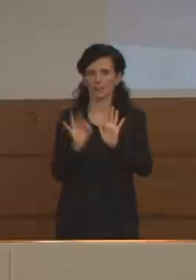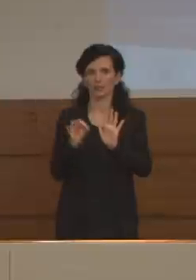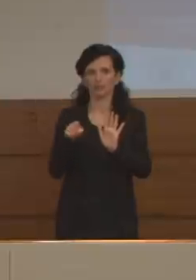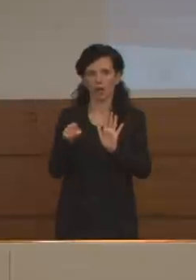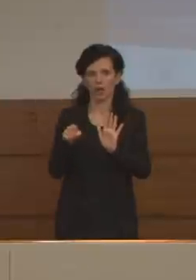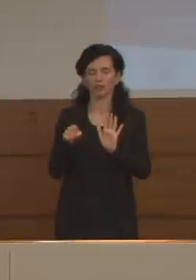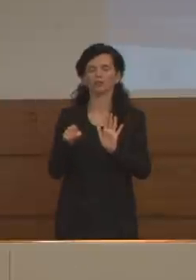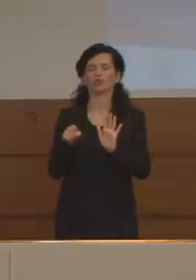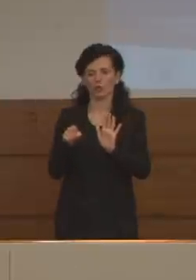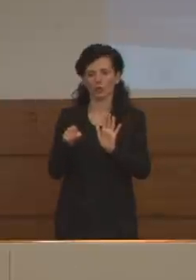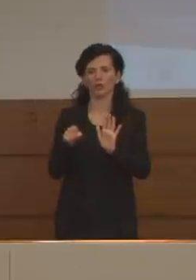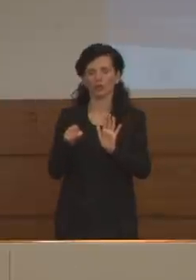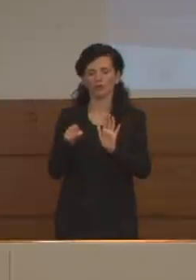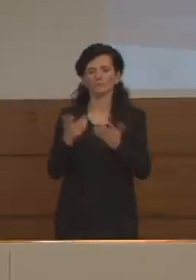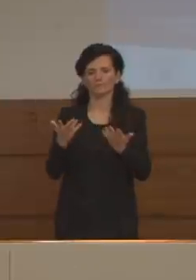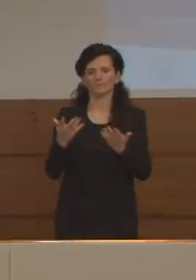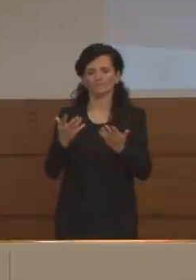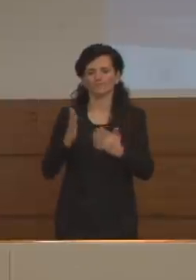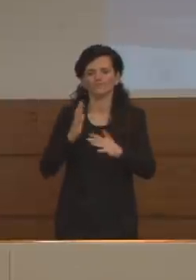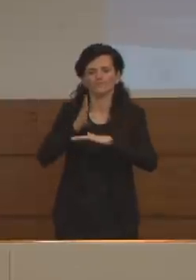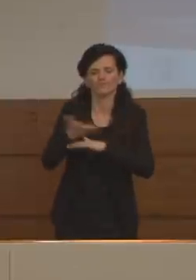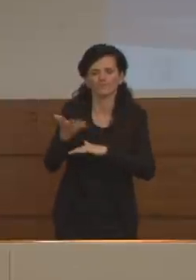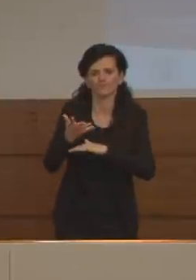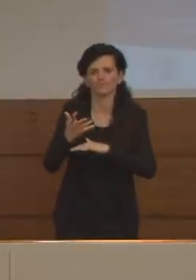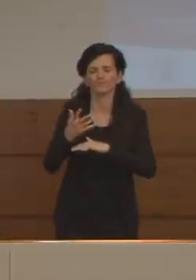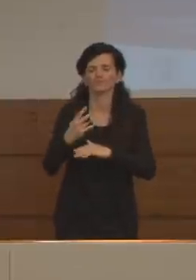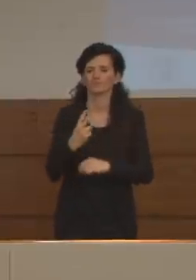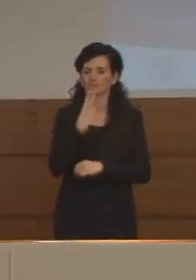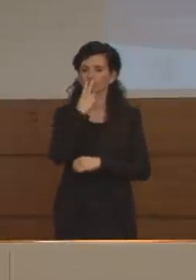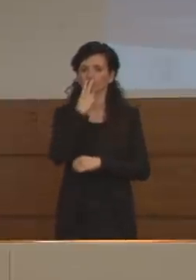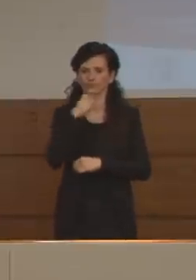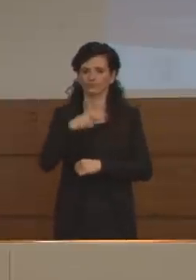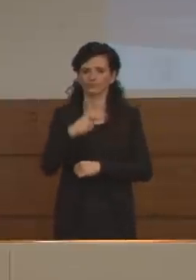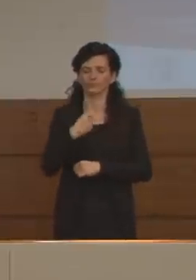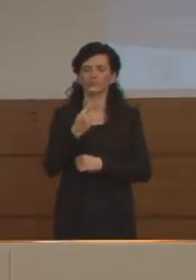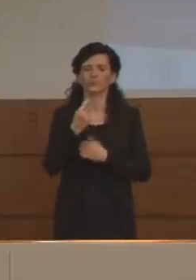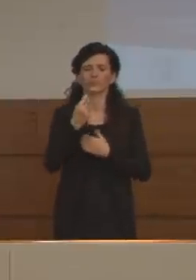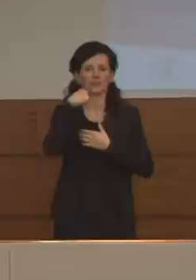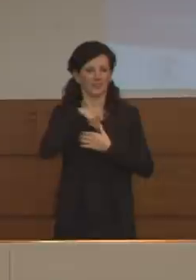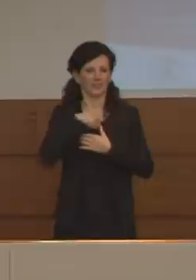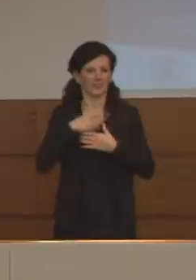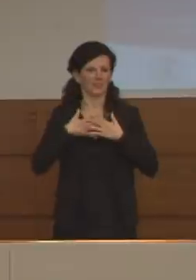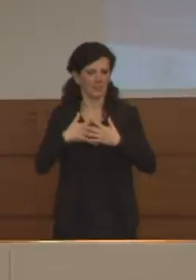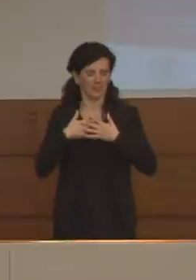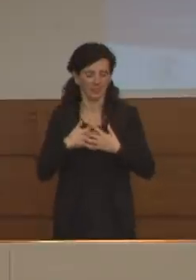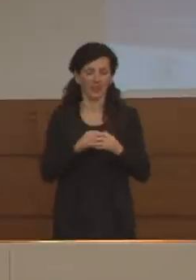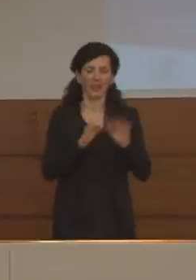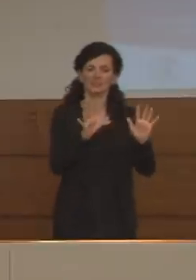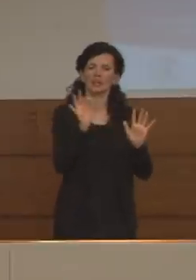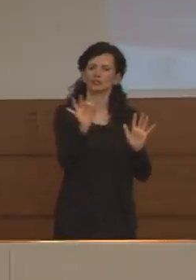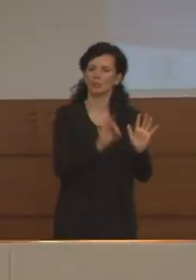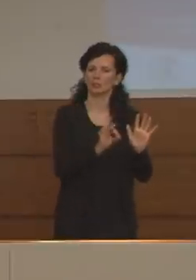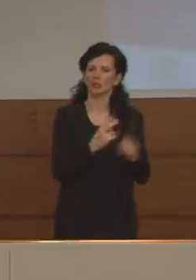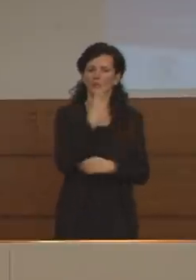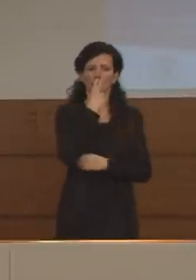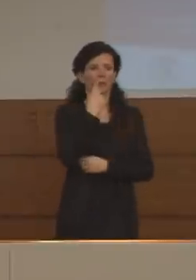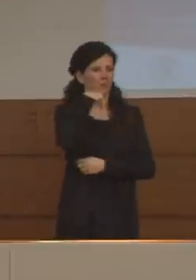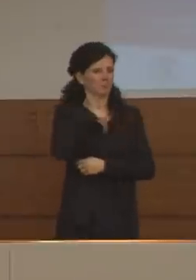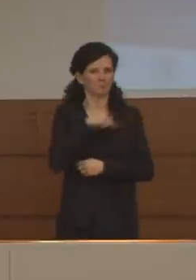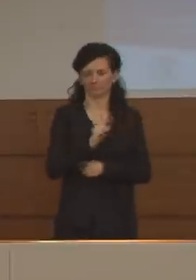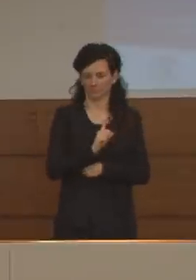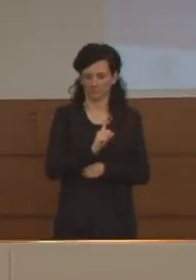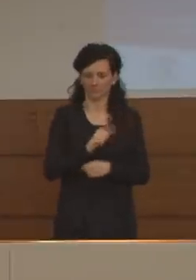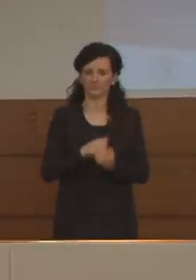una ventilazione invasiva cioè con l'intubazione tracheale e il 10 per cento la non invasiva la